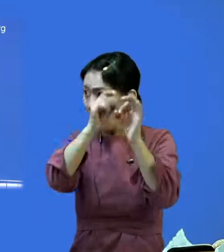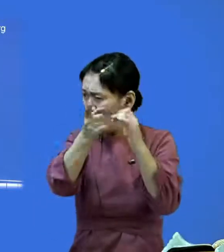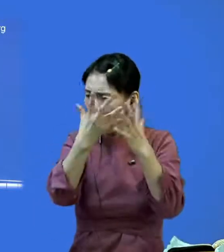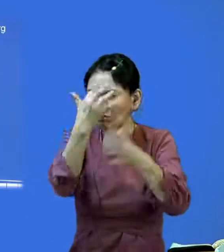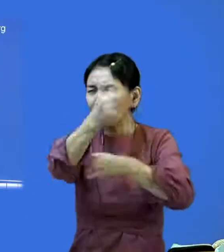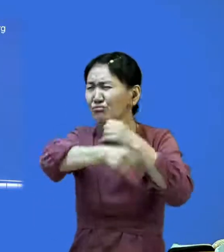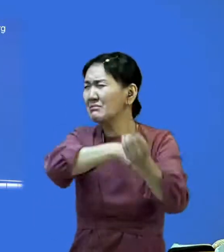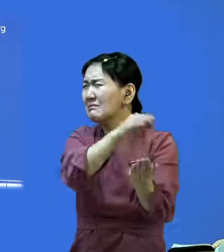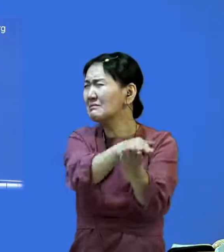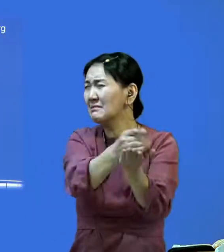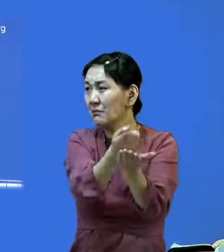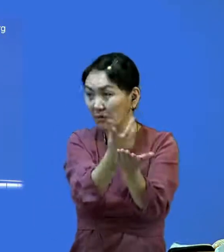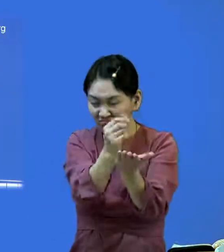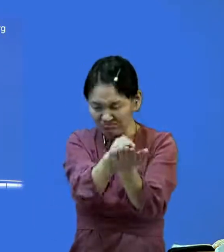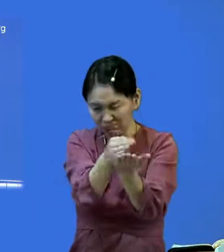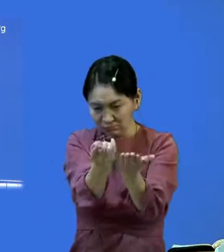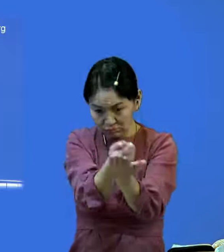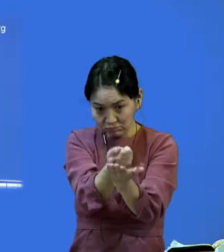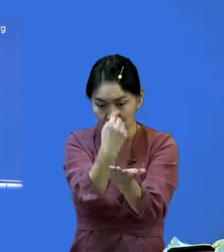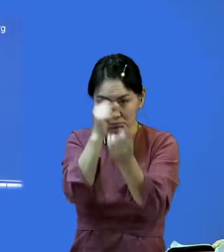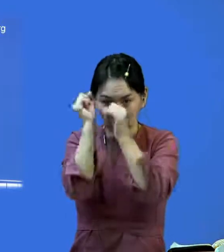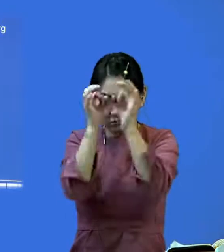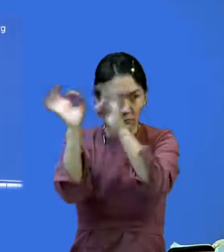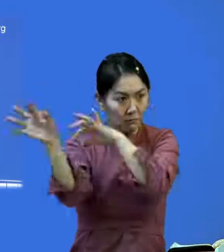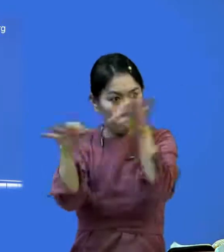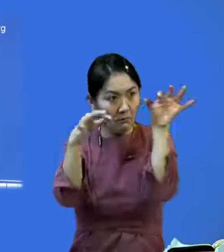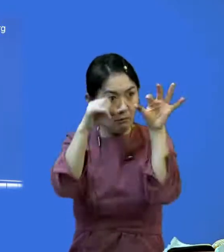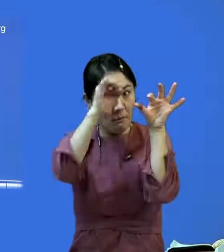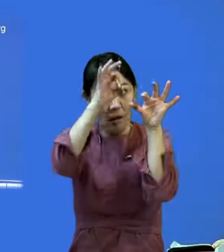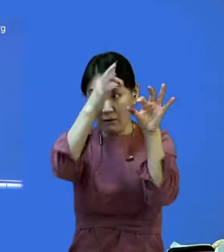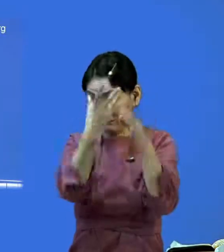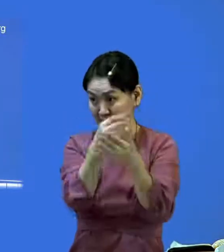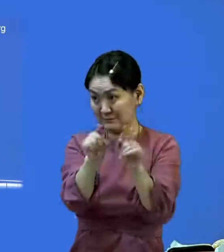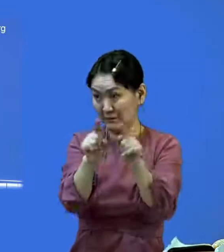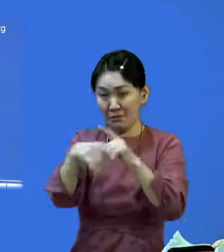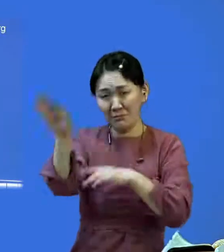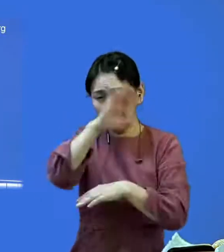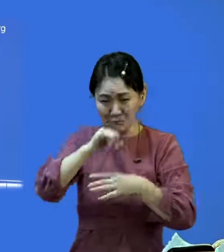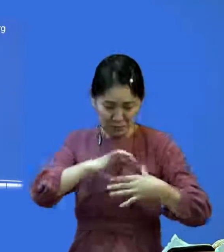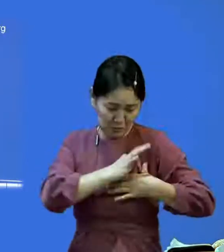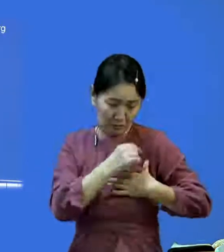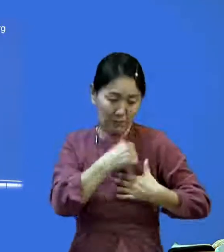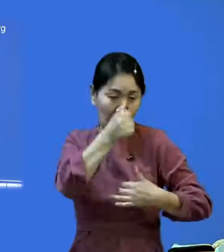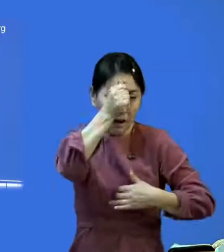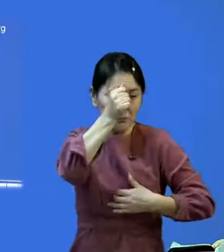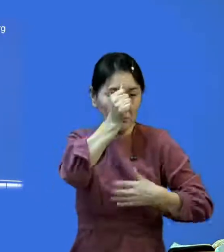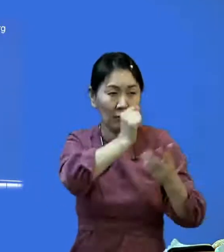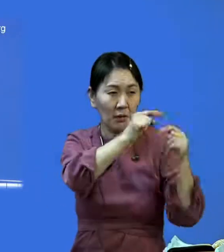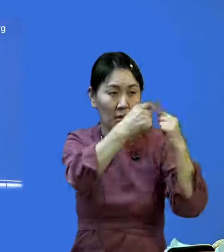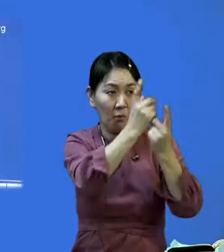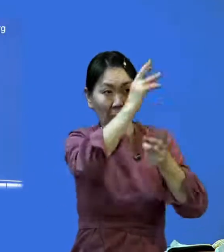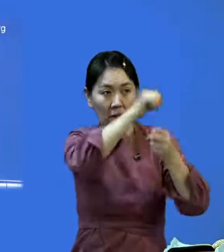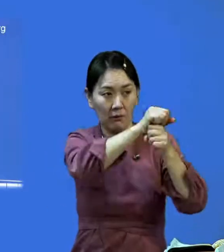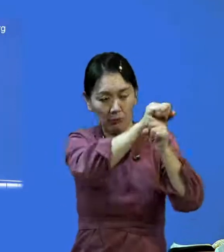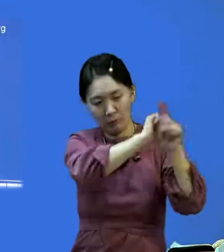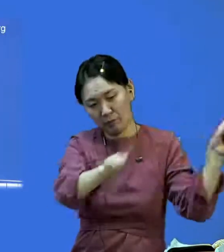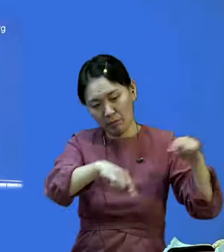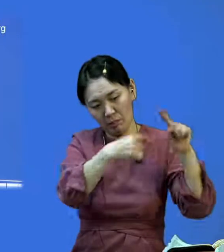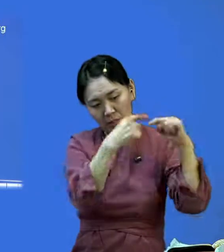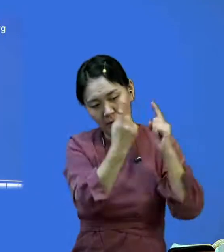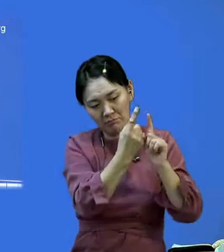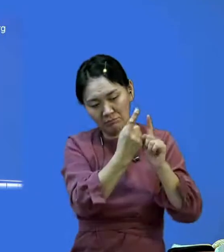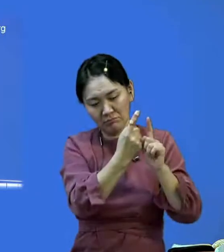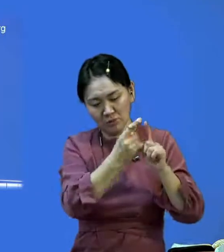байна. Гэтэл Адамын дотор өгчихсэн байсан сүнс Есүсийн дотор